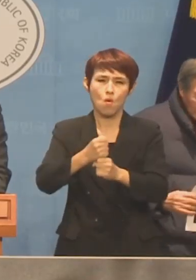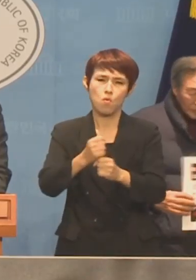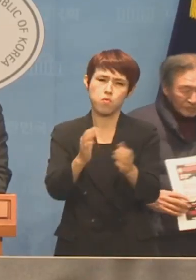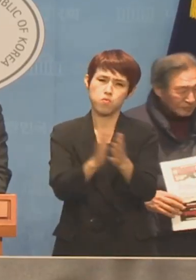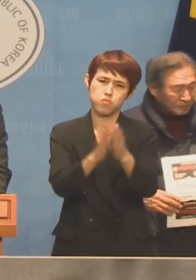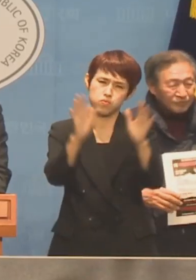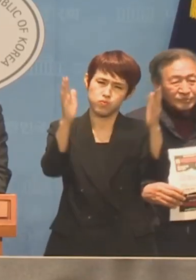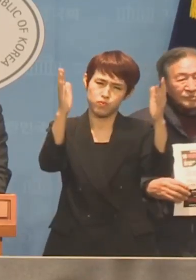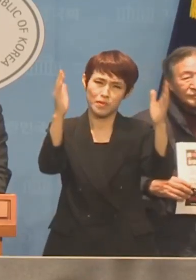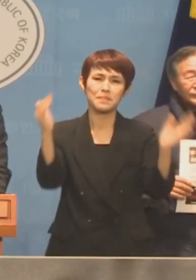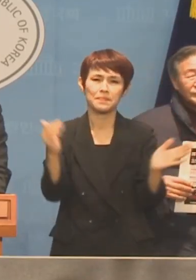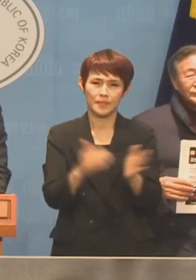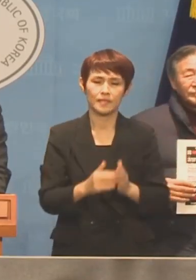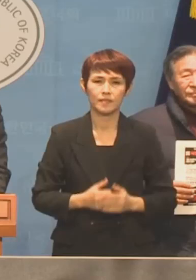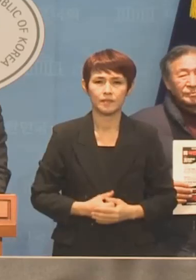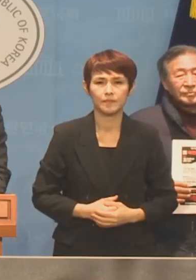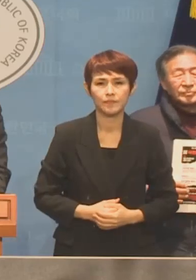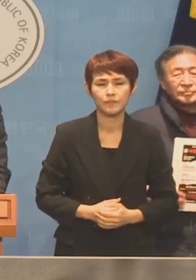찬사를 보내주셨습니다.